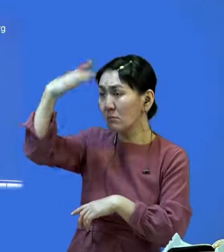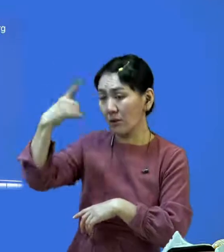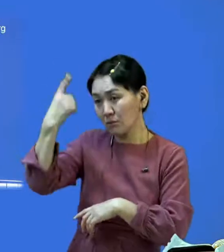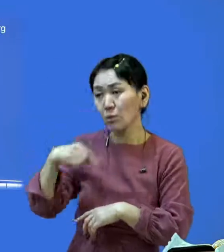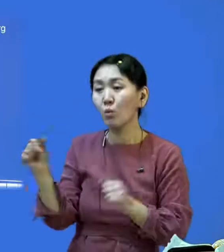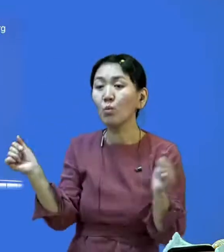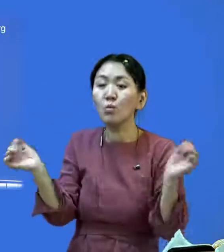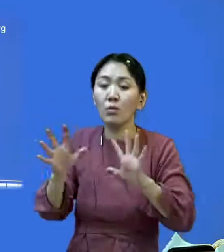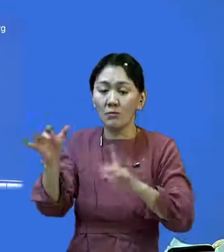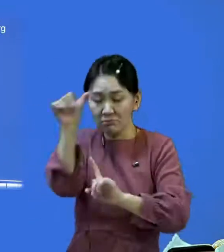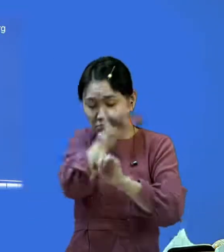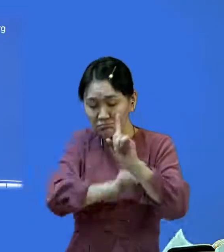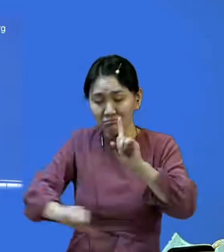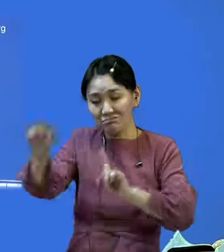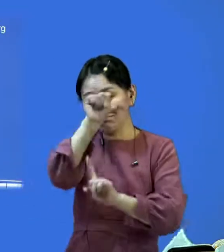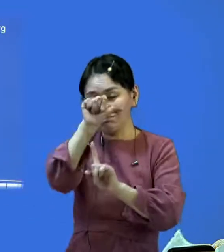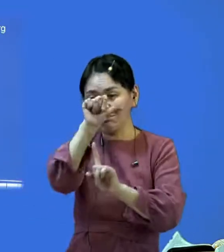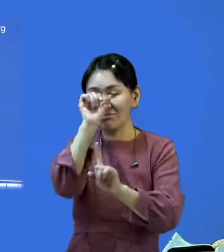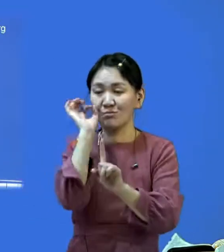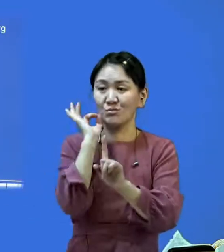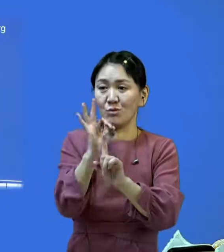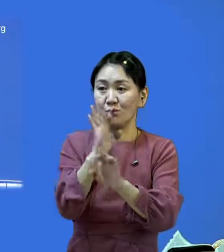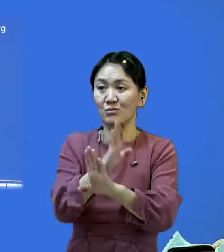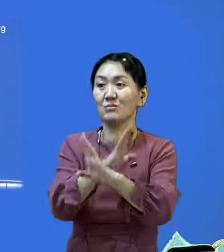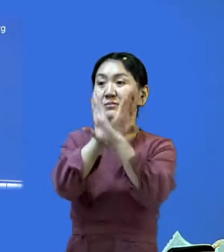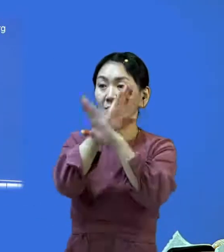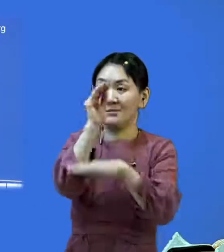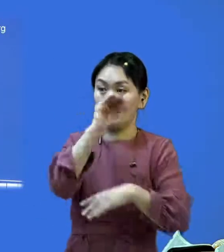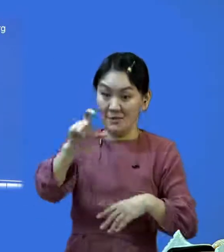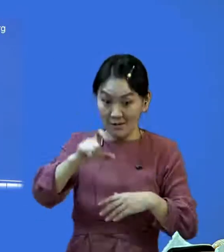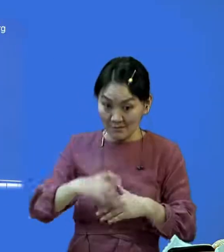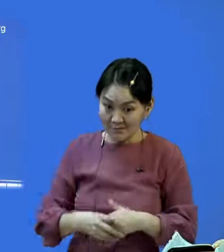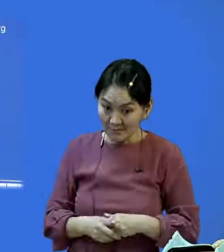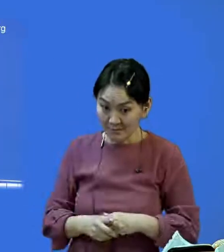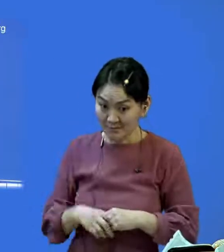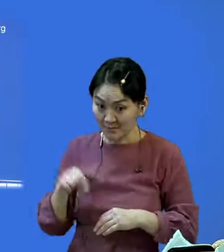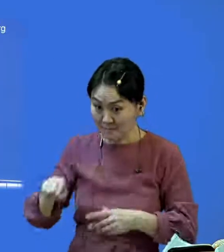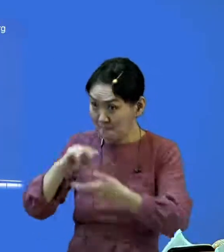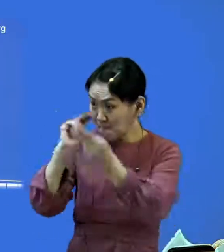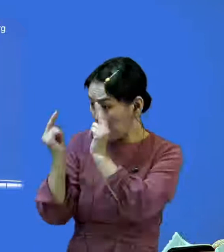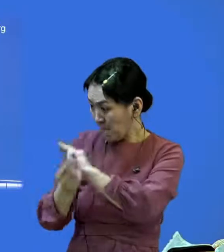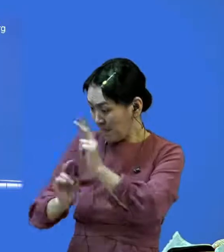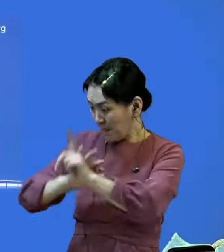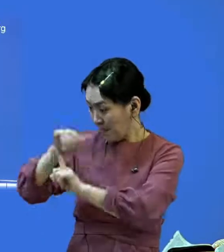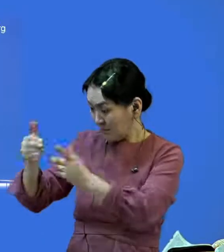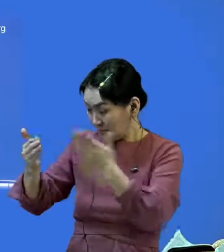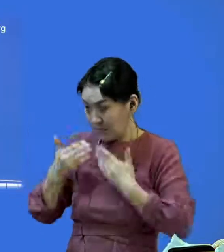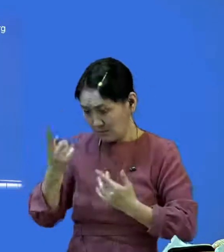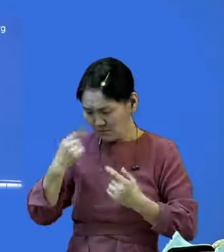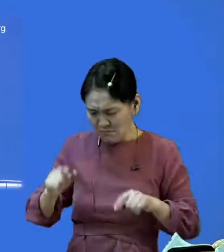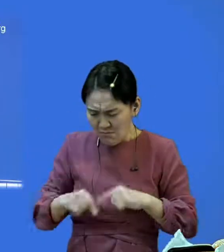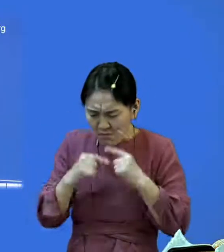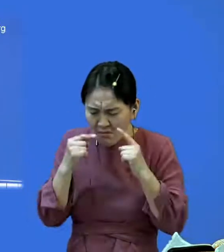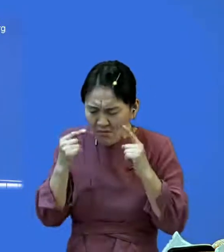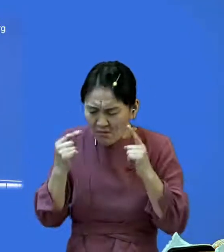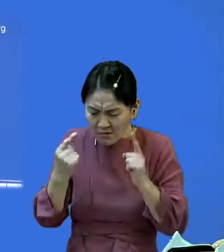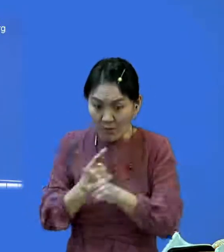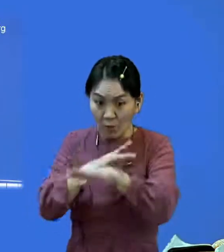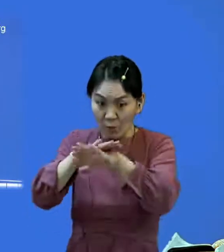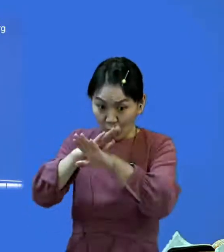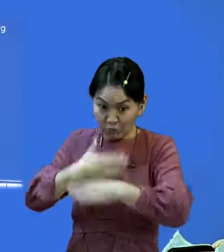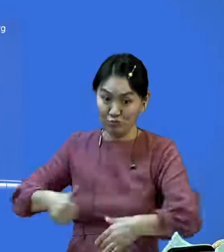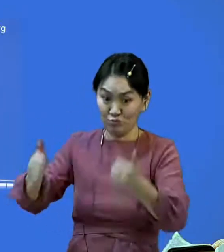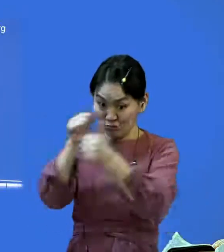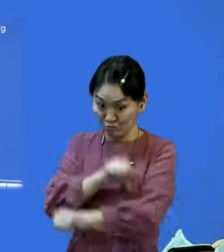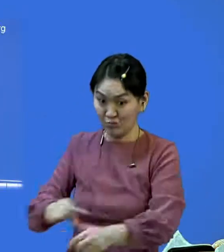үнгүй зөвдөхөгдөжээ гэсэн байдаг. Тэглээр тэр золилтоор дамжуулан гим нүглээ уучлуулаа зогсохгүй